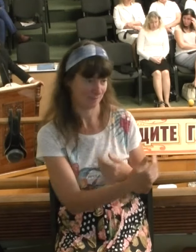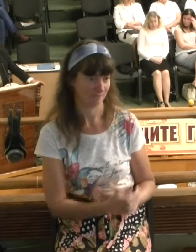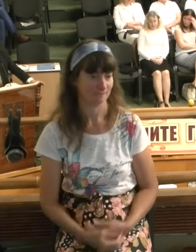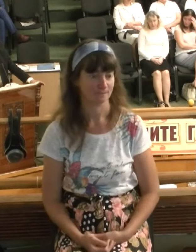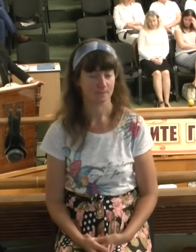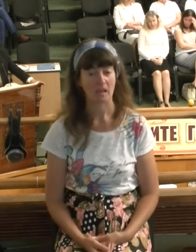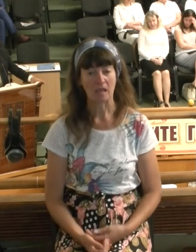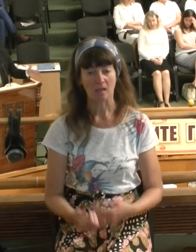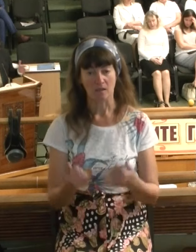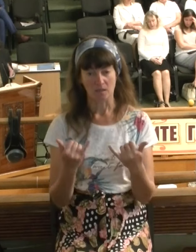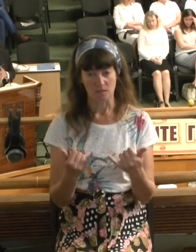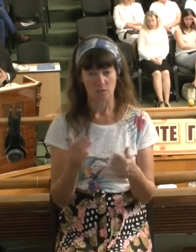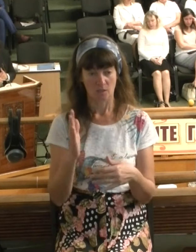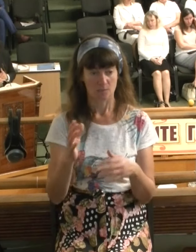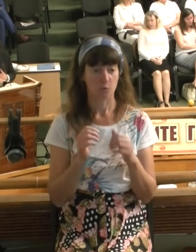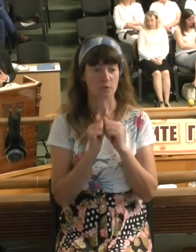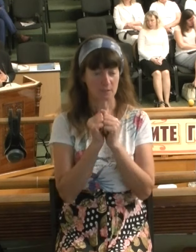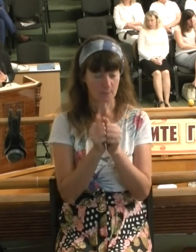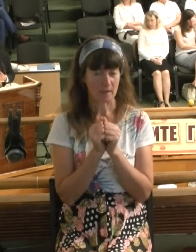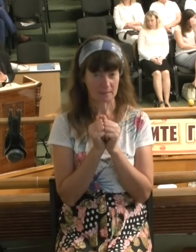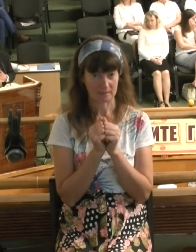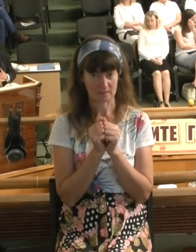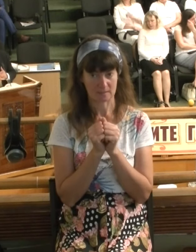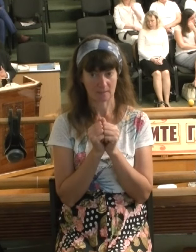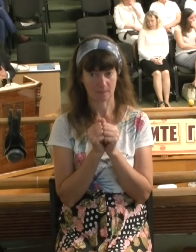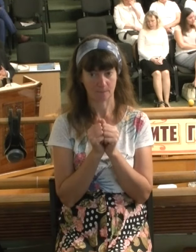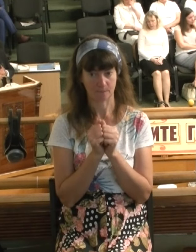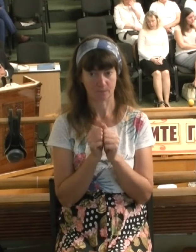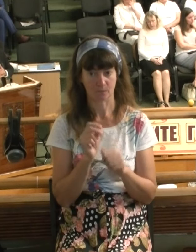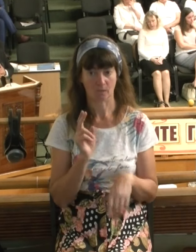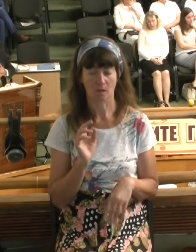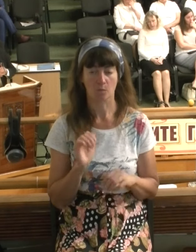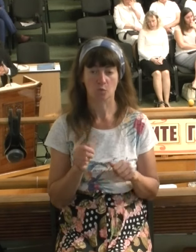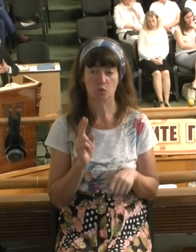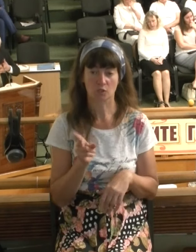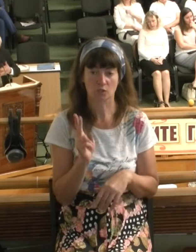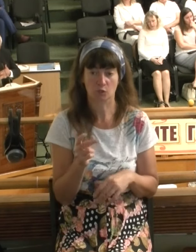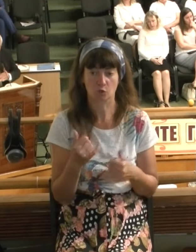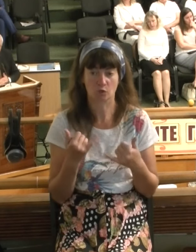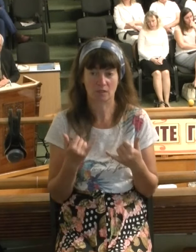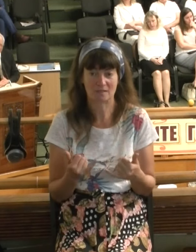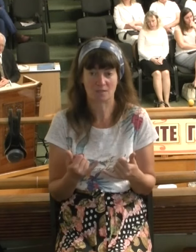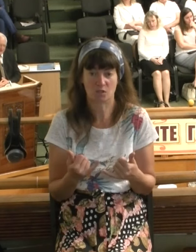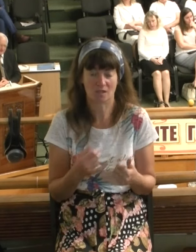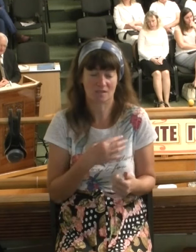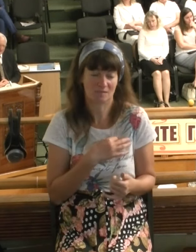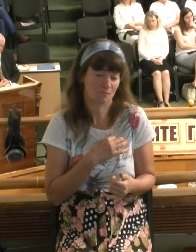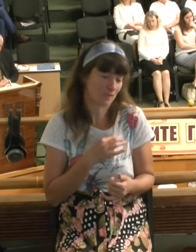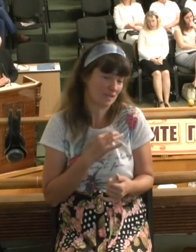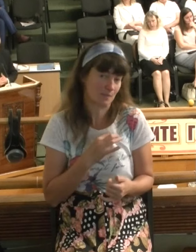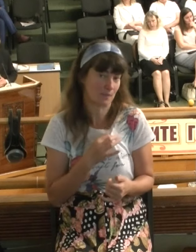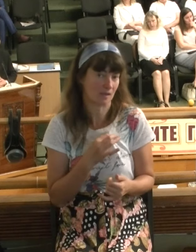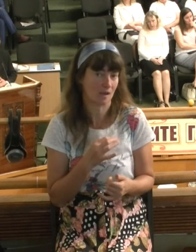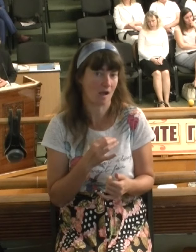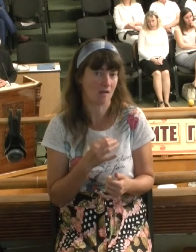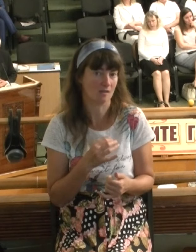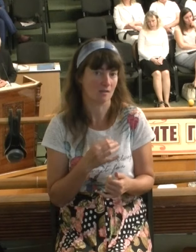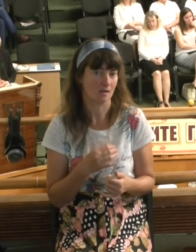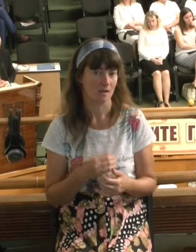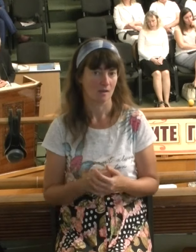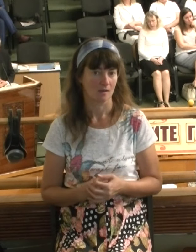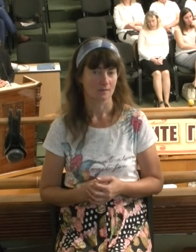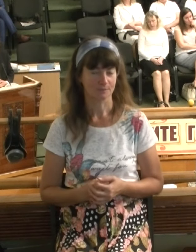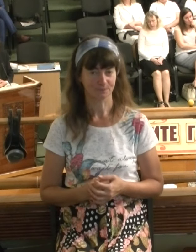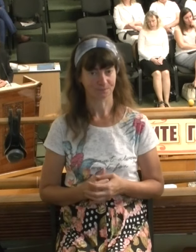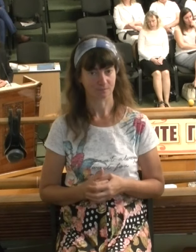будем молиться. Может быть, кто-то до сих пор пренебрегал. Может, кому-то кого-то касаются слова, и мы ставили его